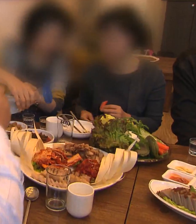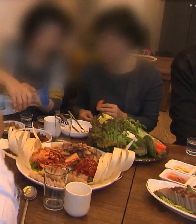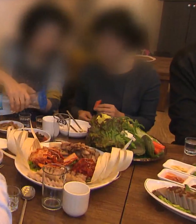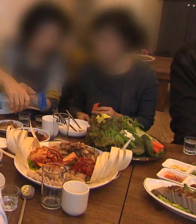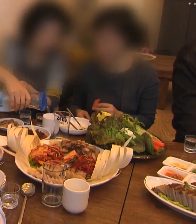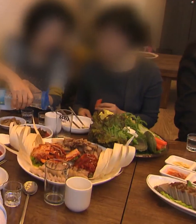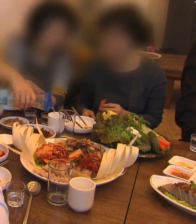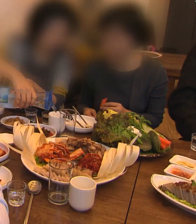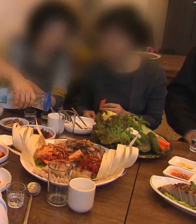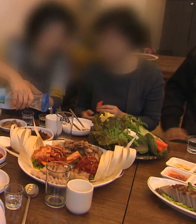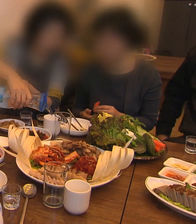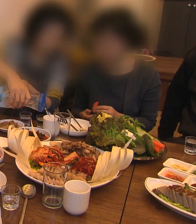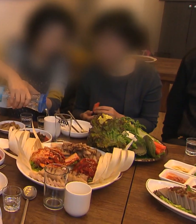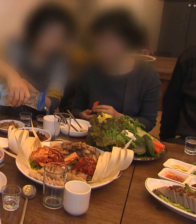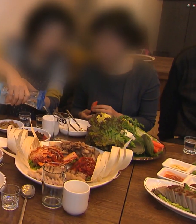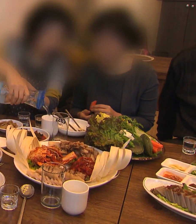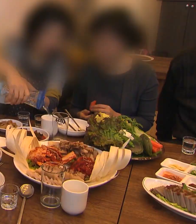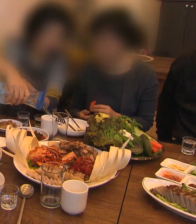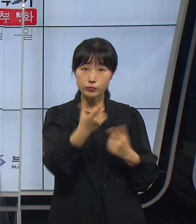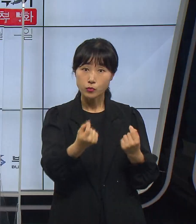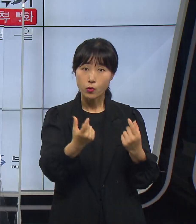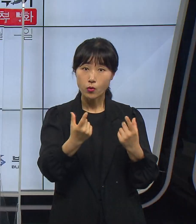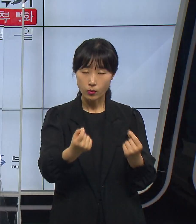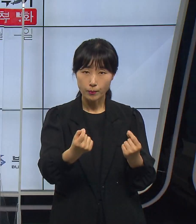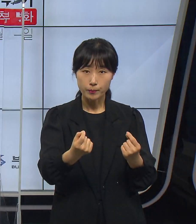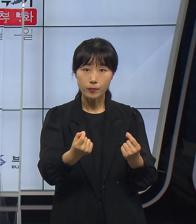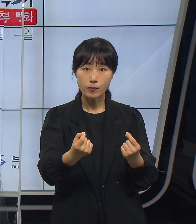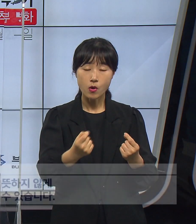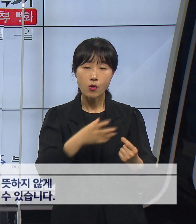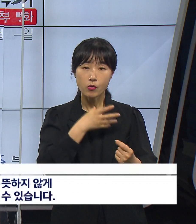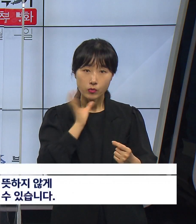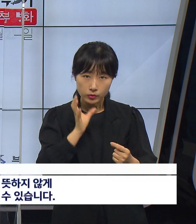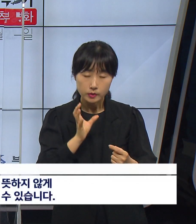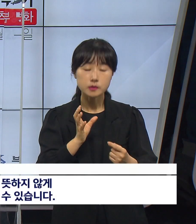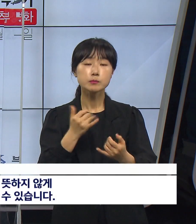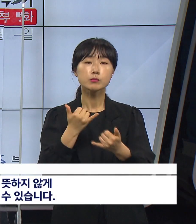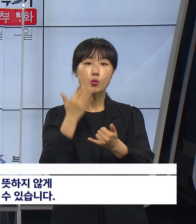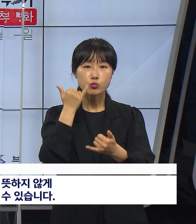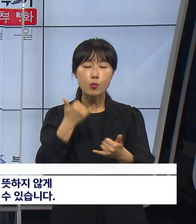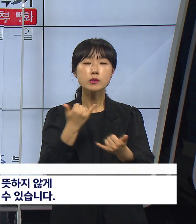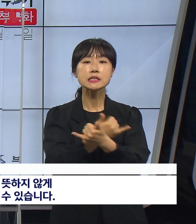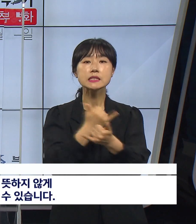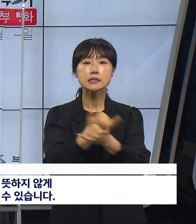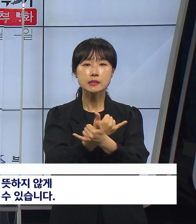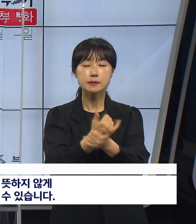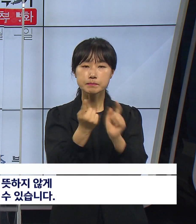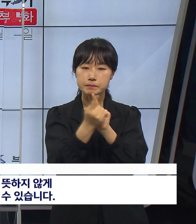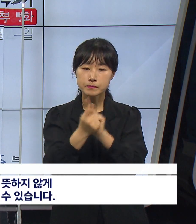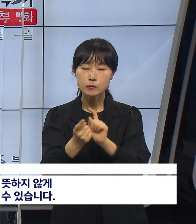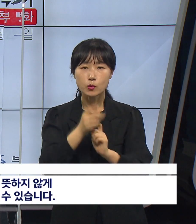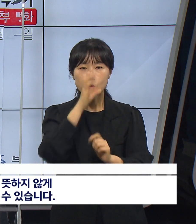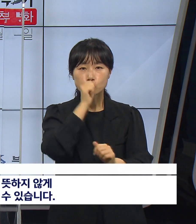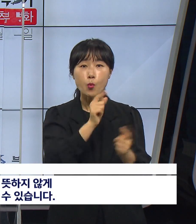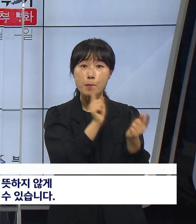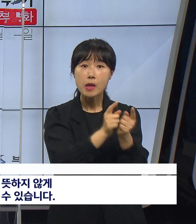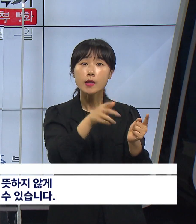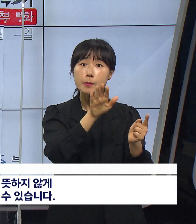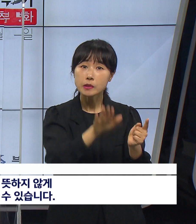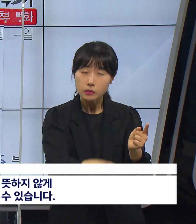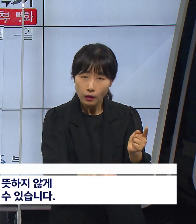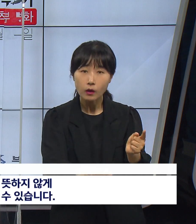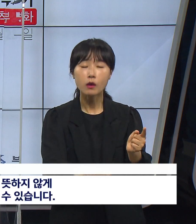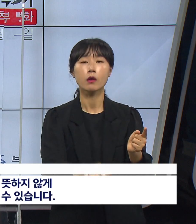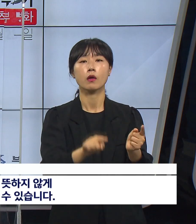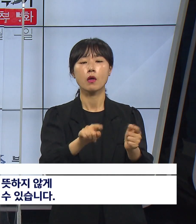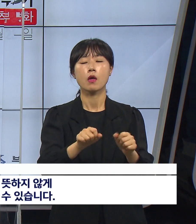가족에서 6명이 확진되기도 했습니다. 웃 어른과 친지를 찾아뵙는 좋은 만남이 뜻하지 않게